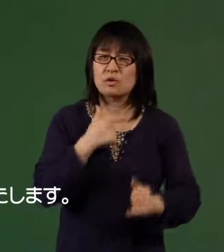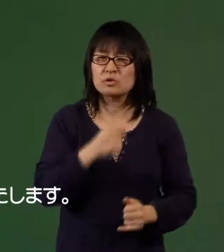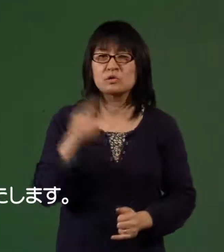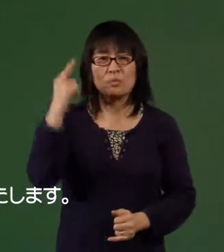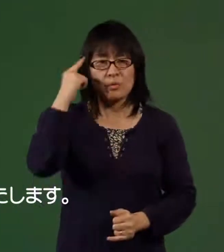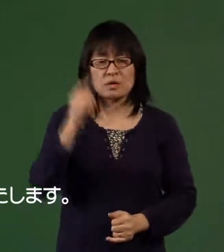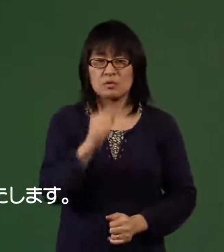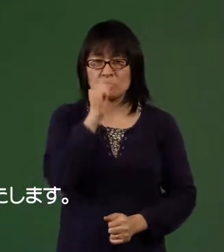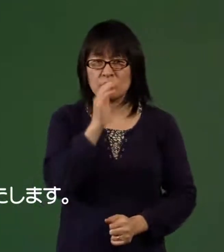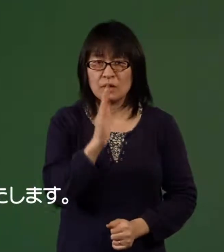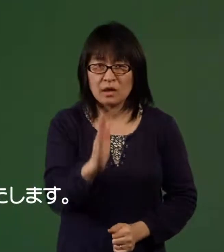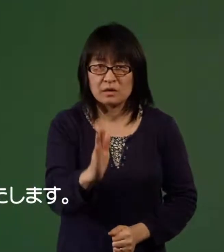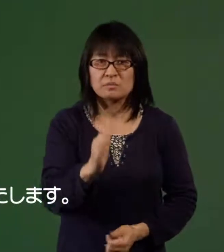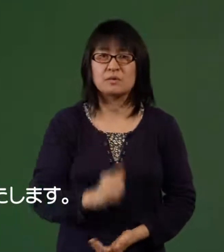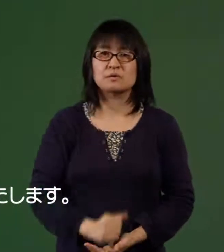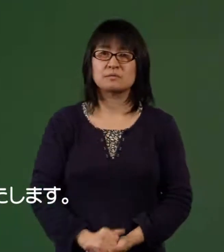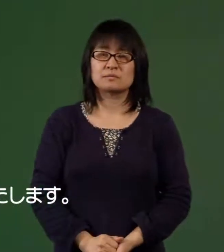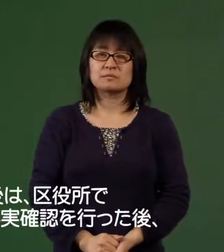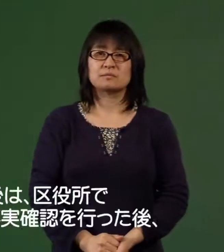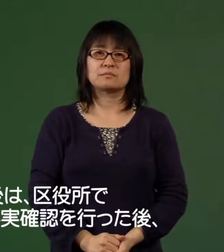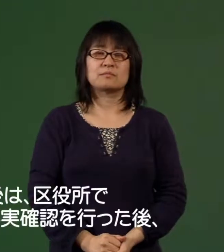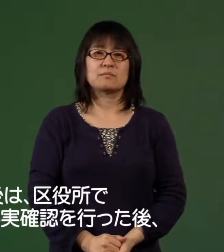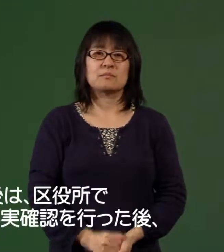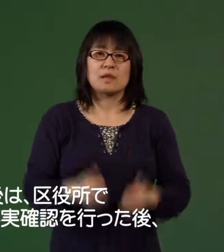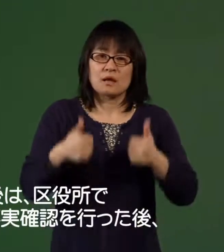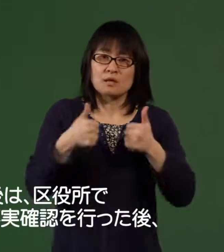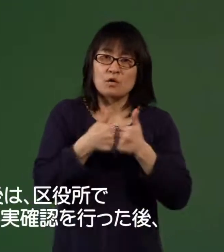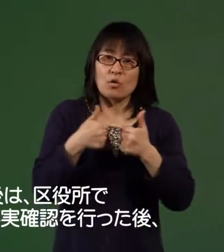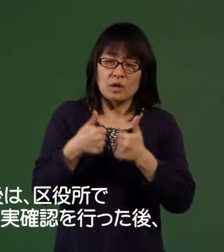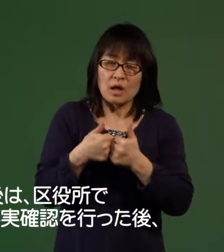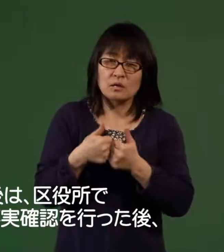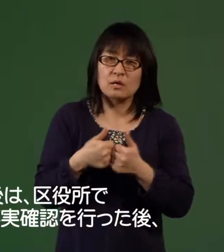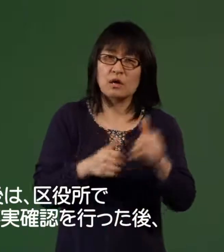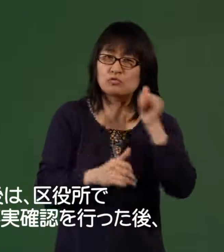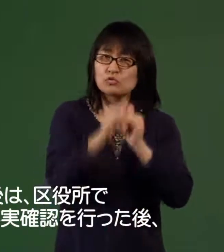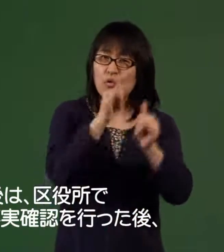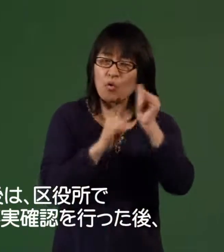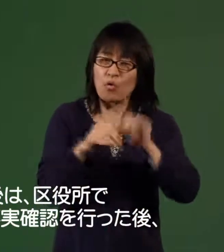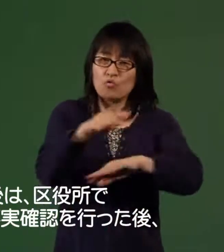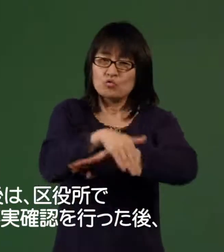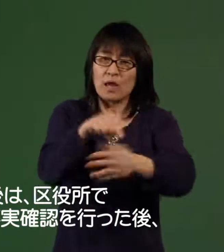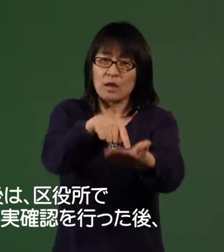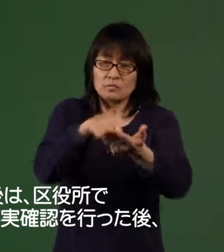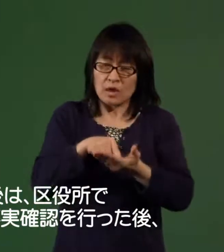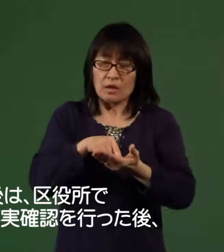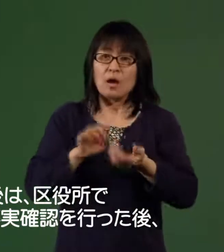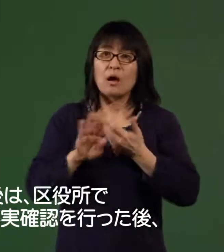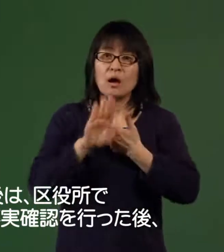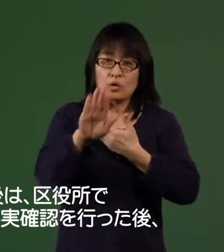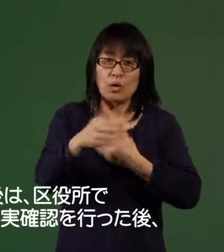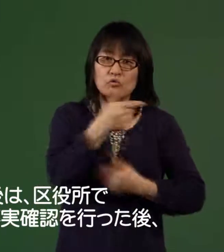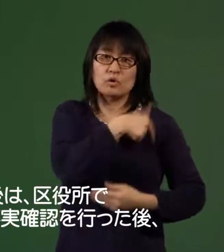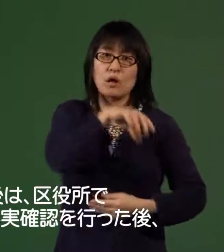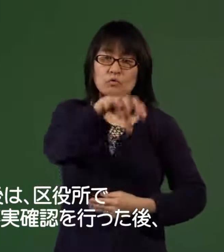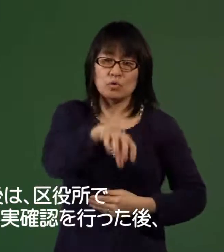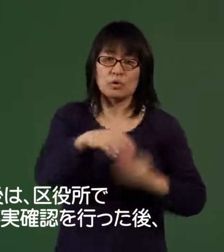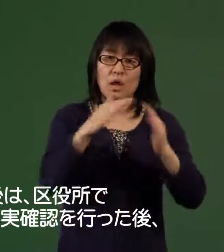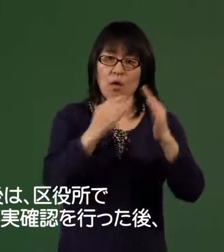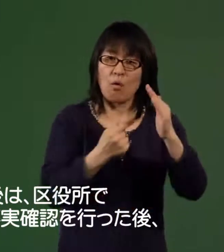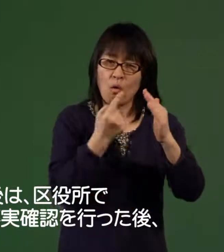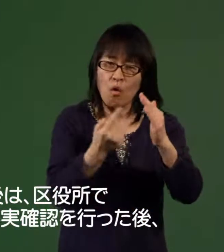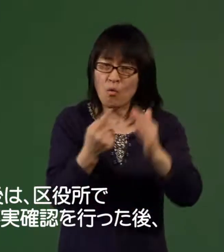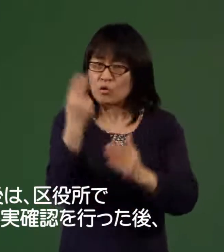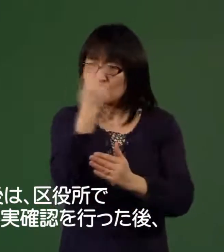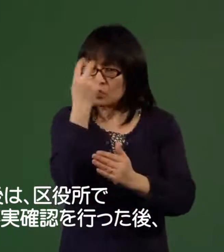よろしくお願い致します相談や通報を受け付け後は区役所で訪問調査などの事実